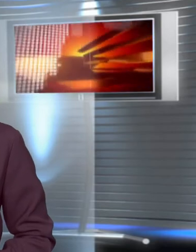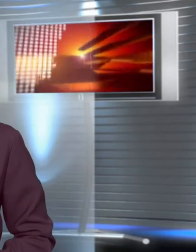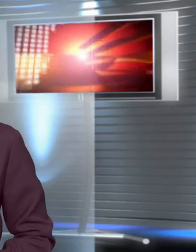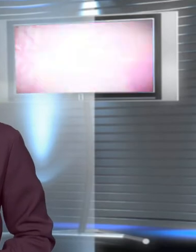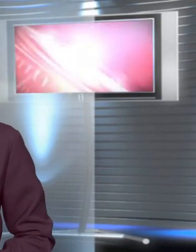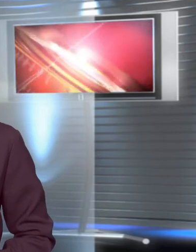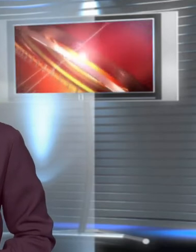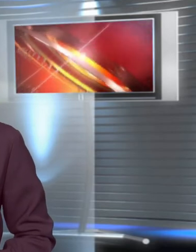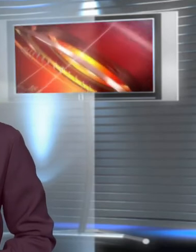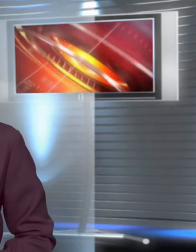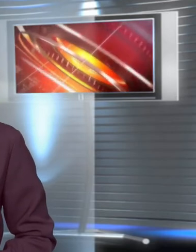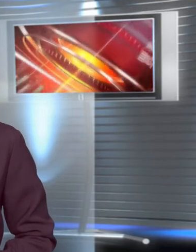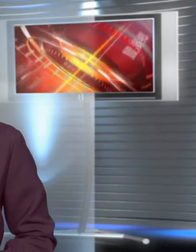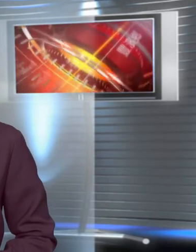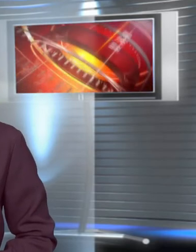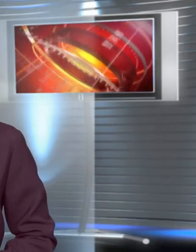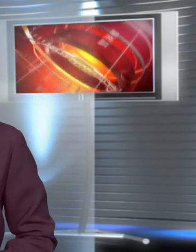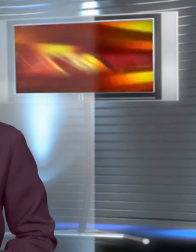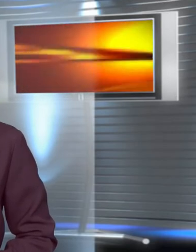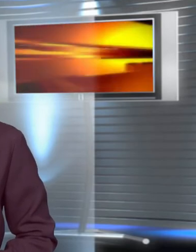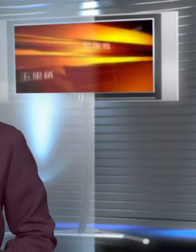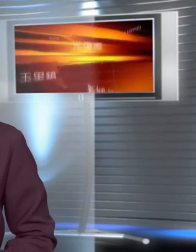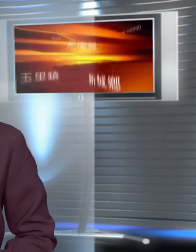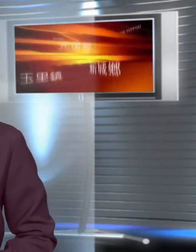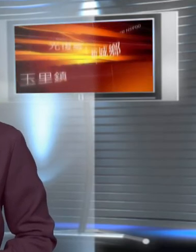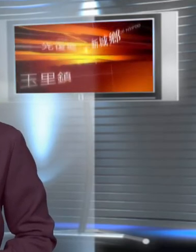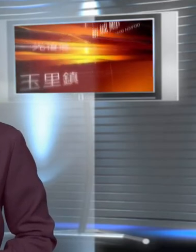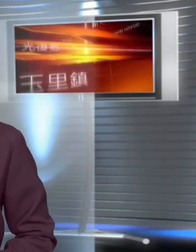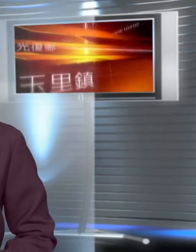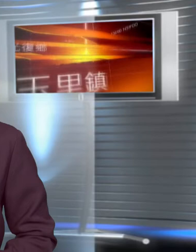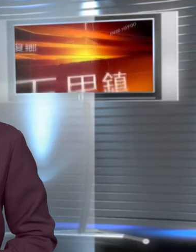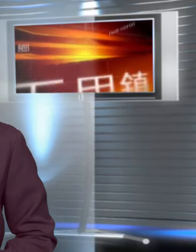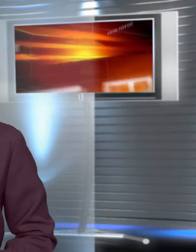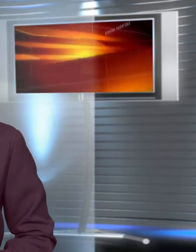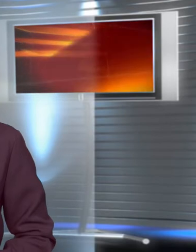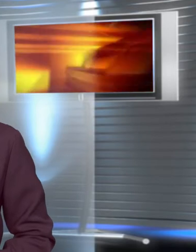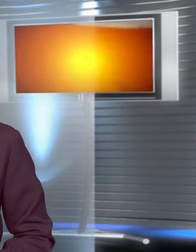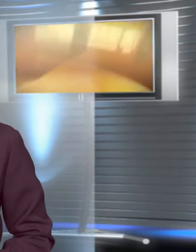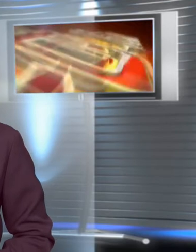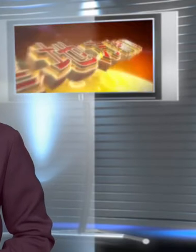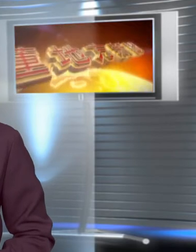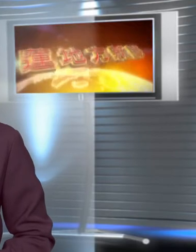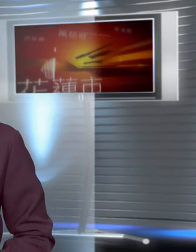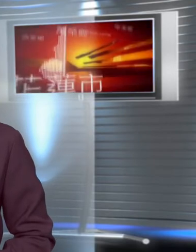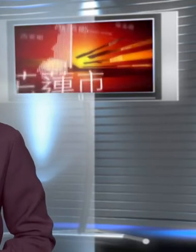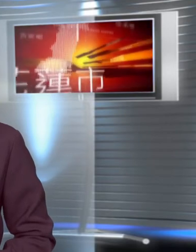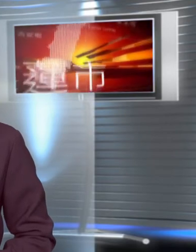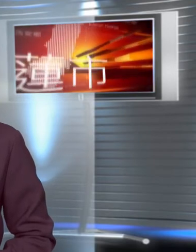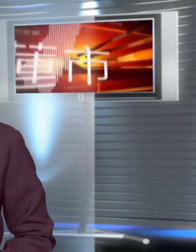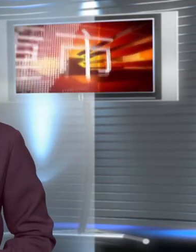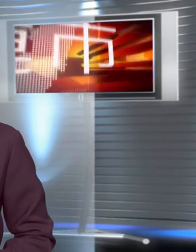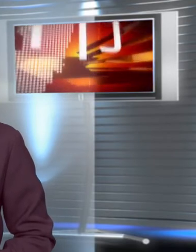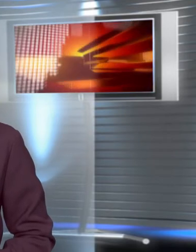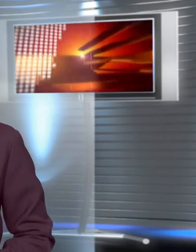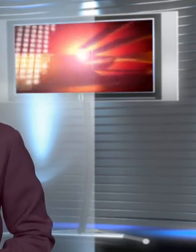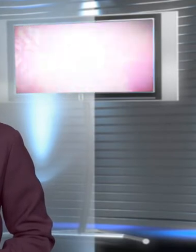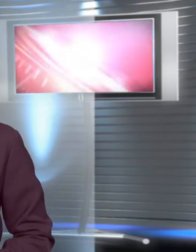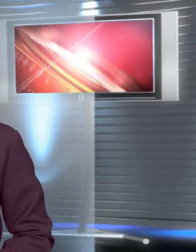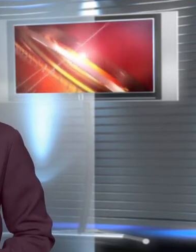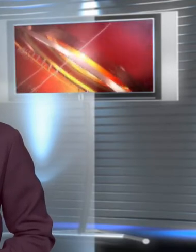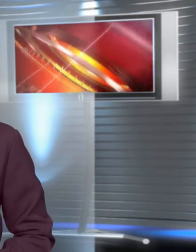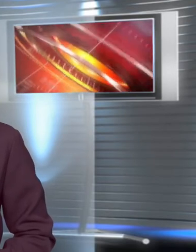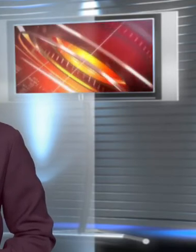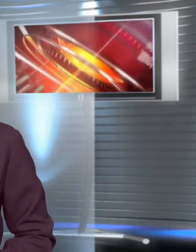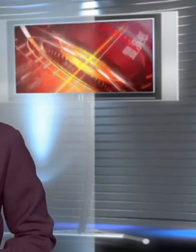叶县政府疫情记者会也公布了中央防疫中心的相关指引，29号起调增入境总人数为每周